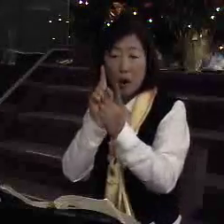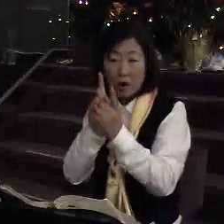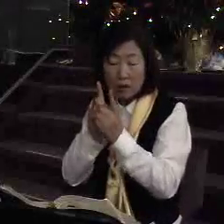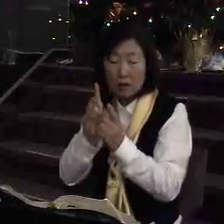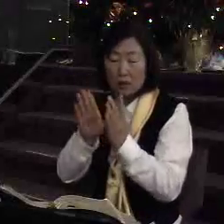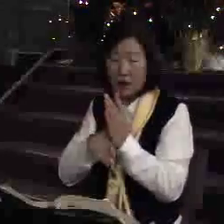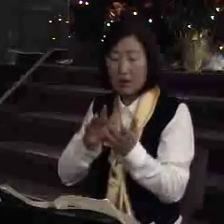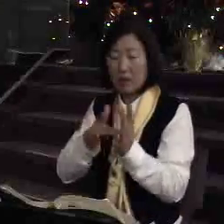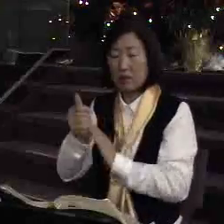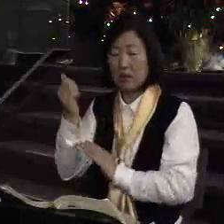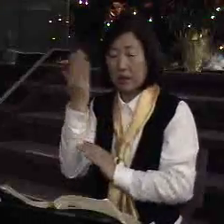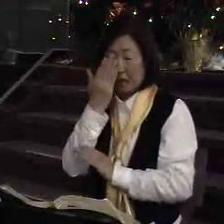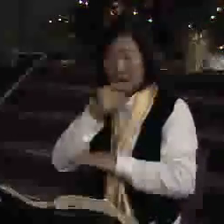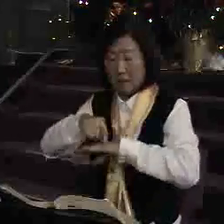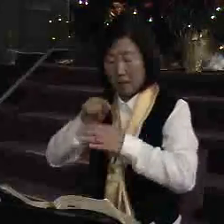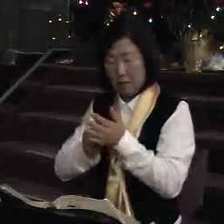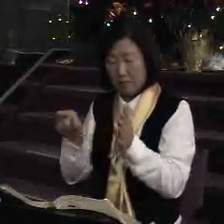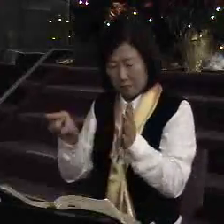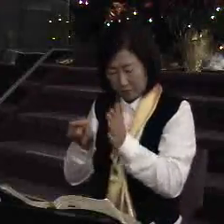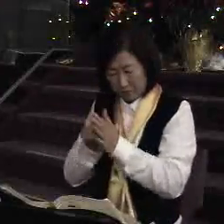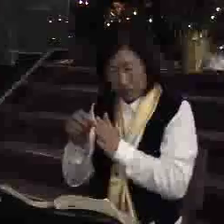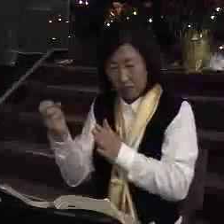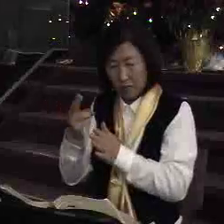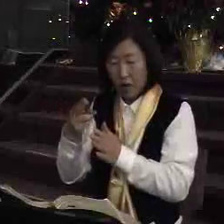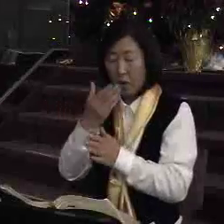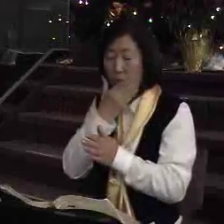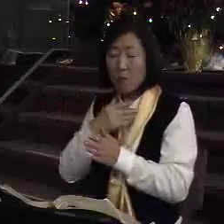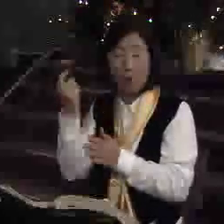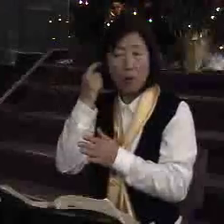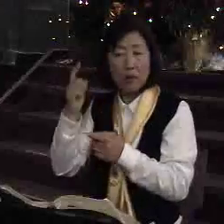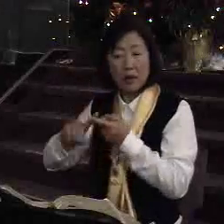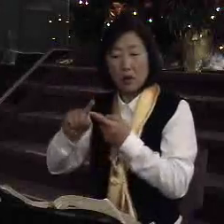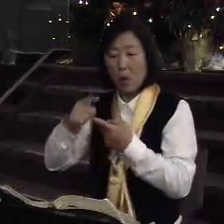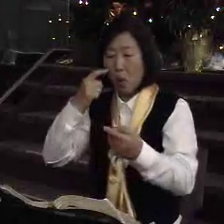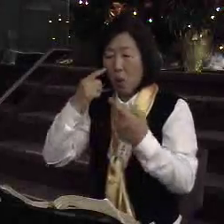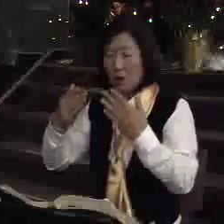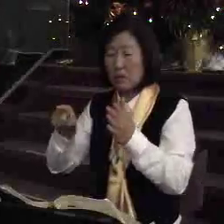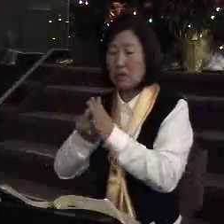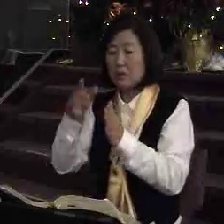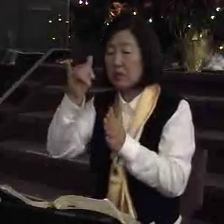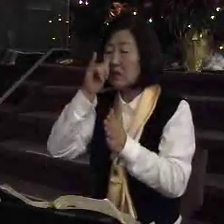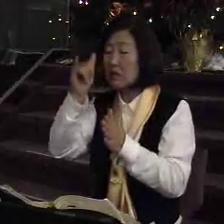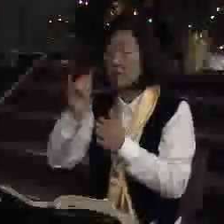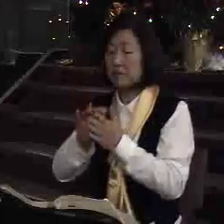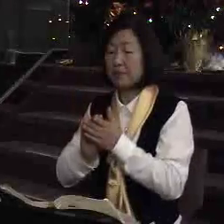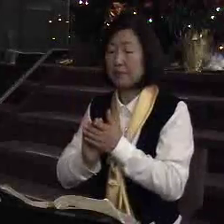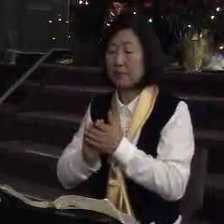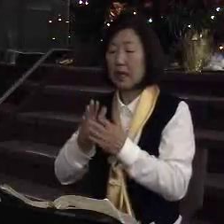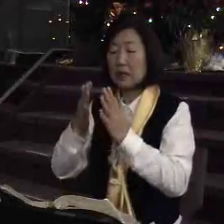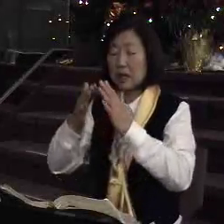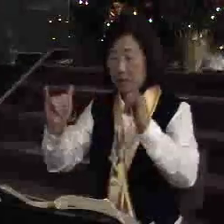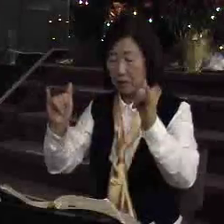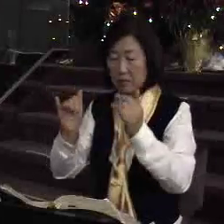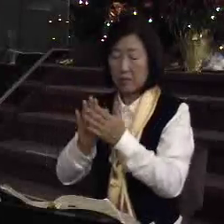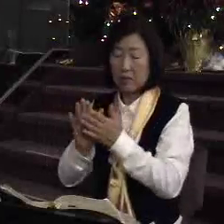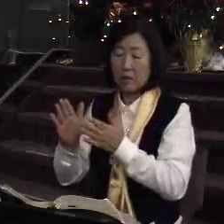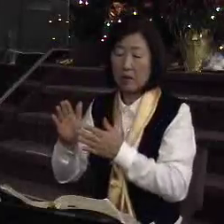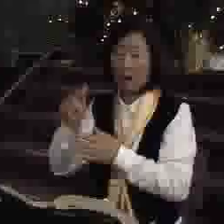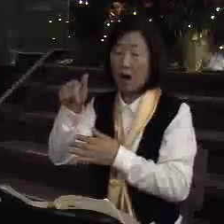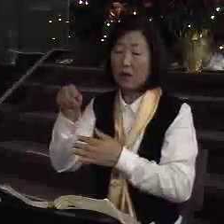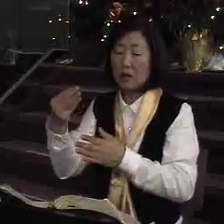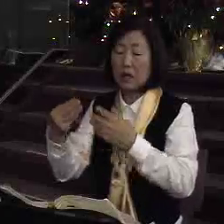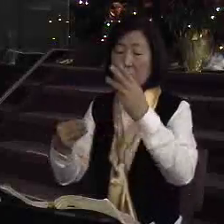정말 순수한 마음으로 믿었고 이 복음에 대한 확실한 그 믿음이 있었던 사람들이었습니다.